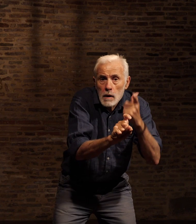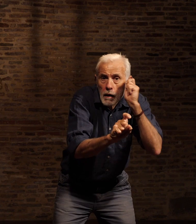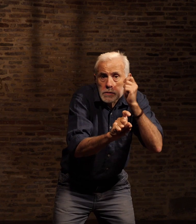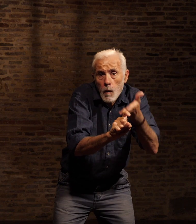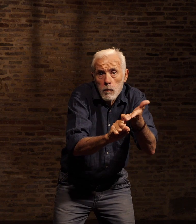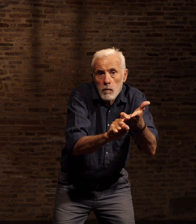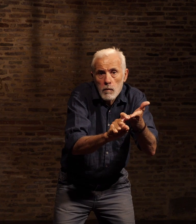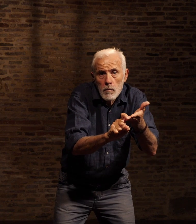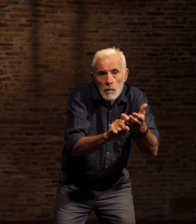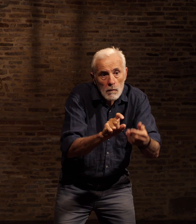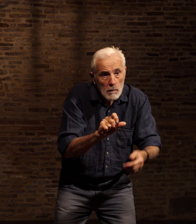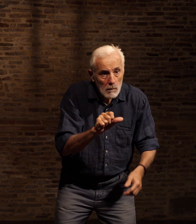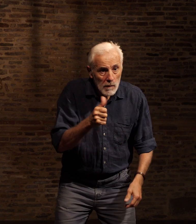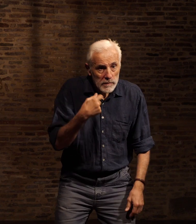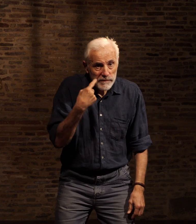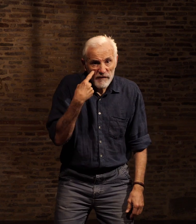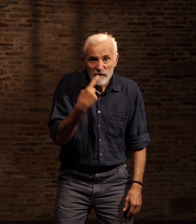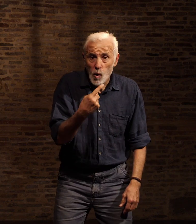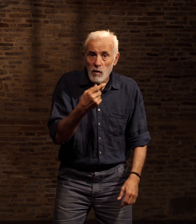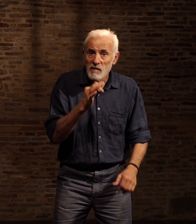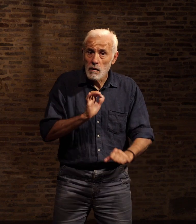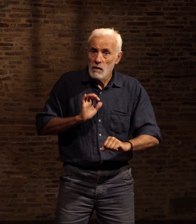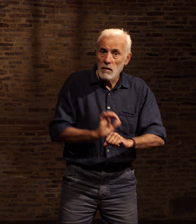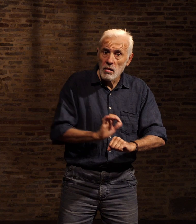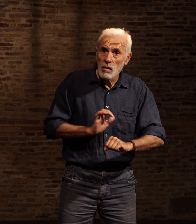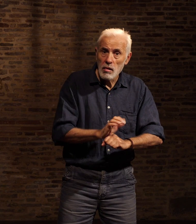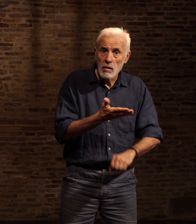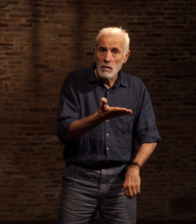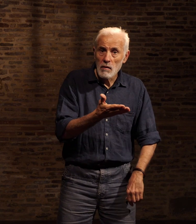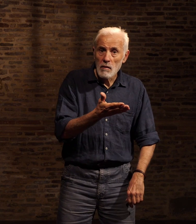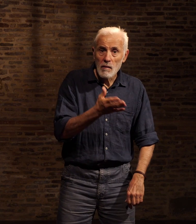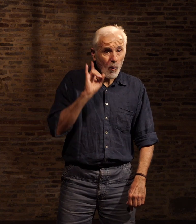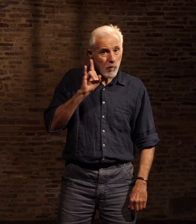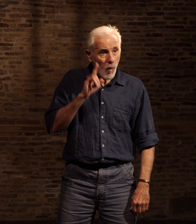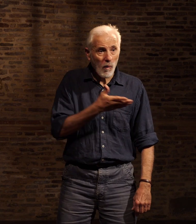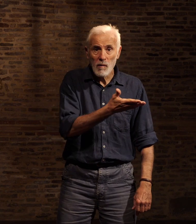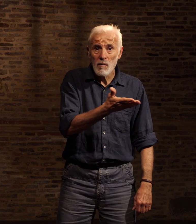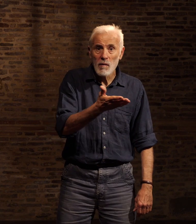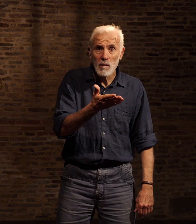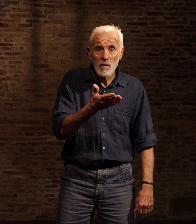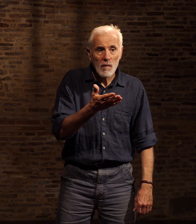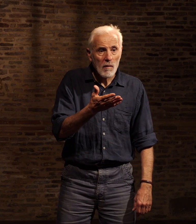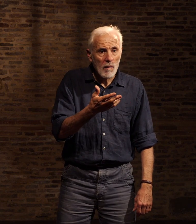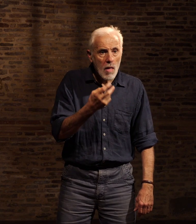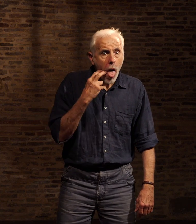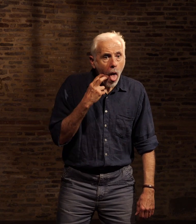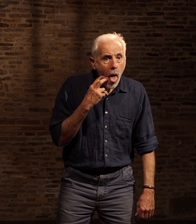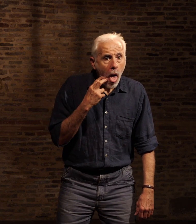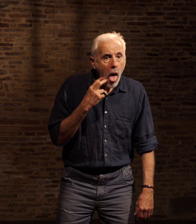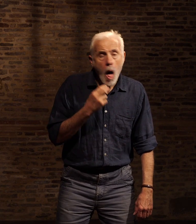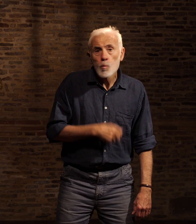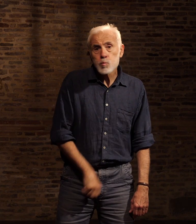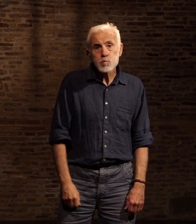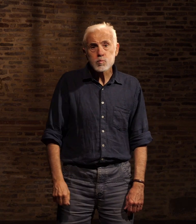c'était la première fois que j'assiste est un acte homosexuel et à vrai dire ça ne m'a pas remis et fascinant mais répugnant à l'excès